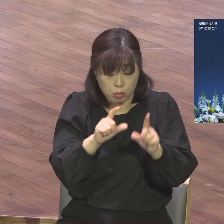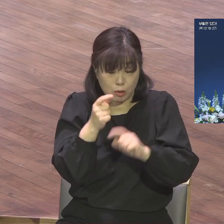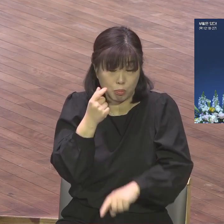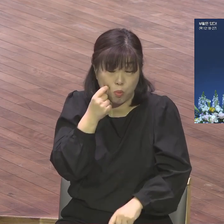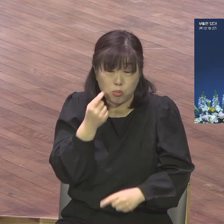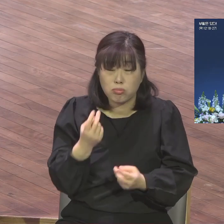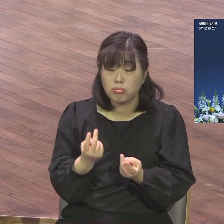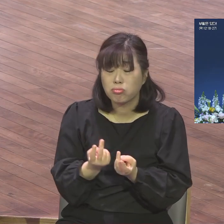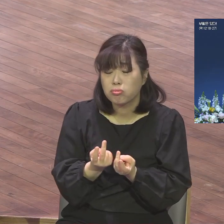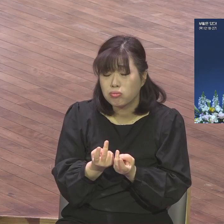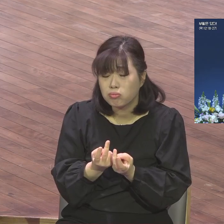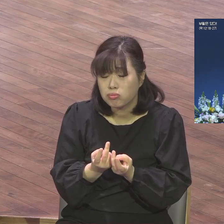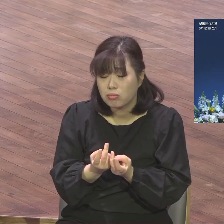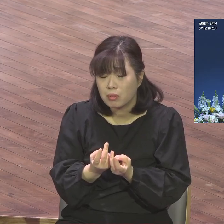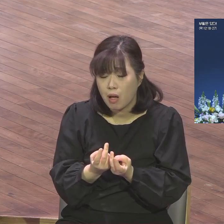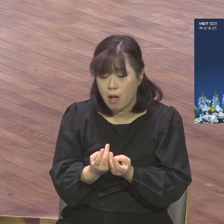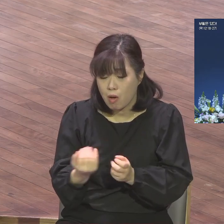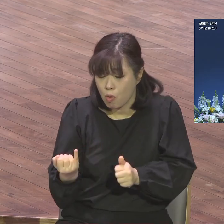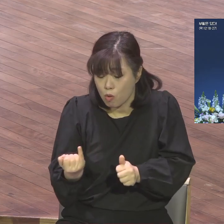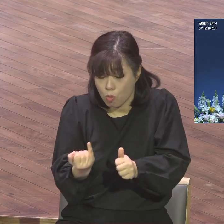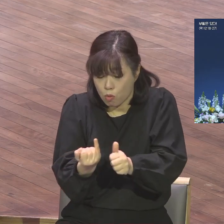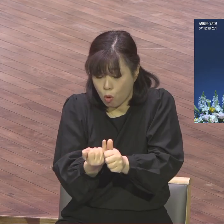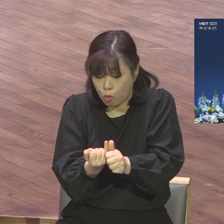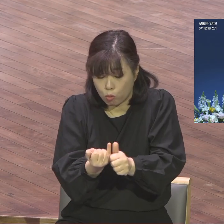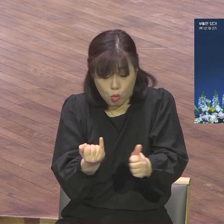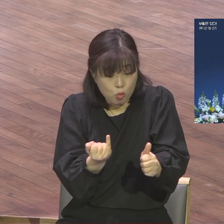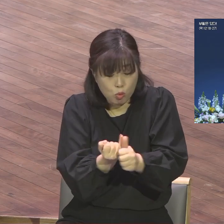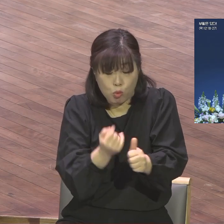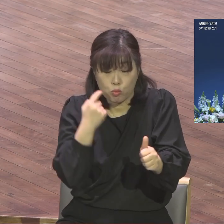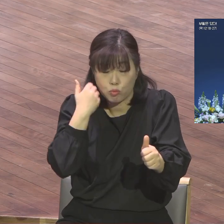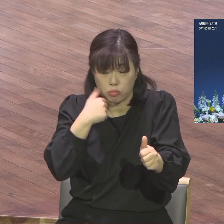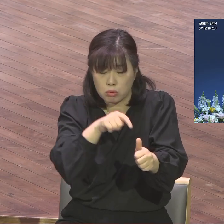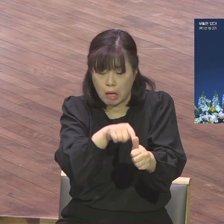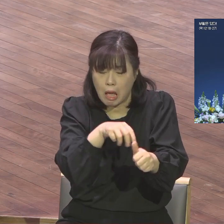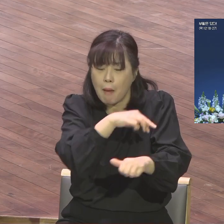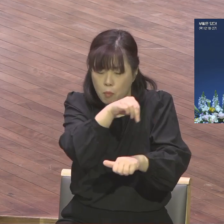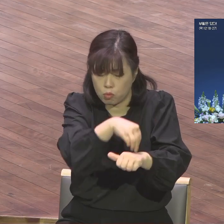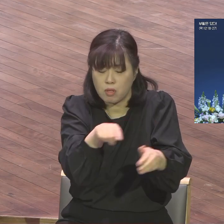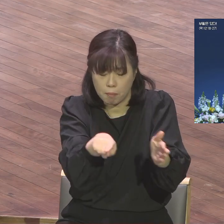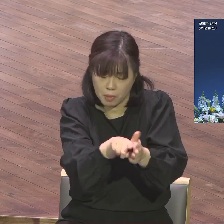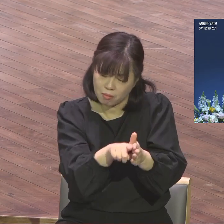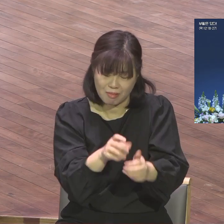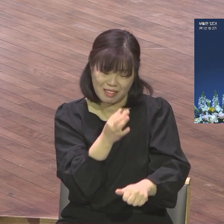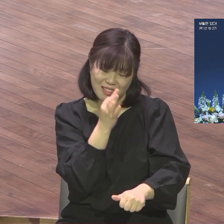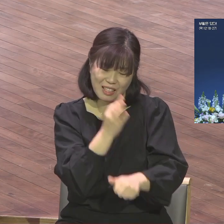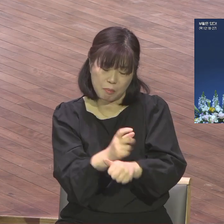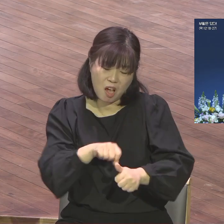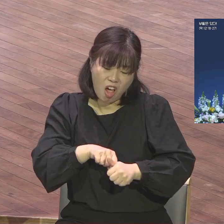가면 어떻게 돼요? 무슬림이 되는 거예요. 먹고 살 길이 없으니까. 자 그런데